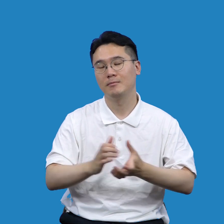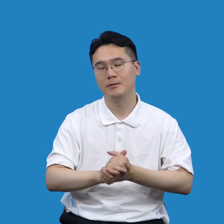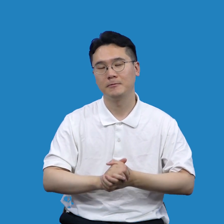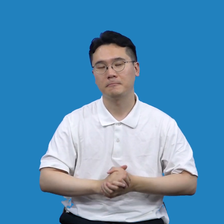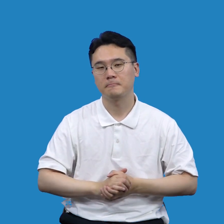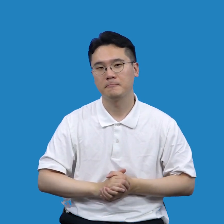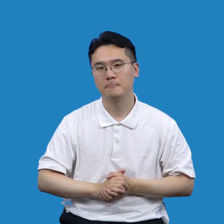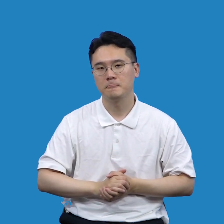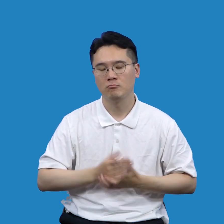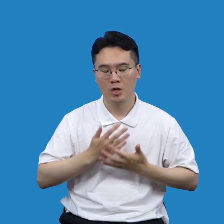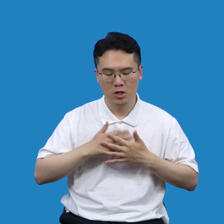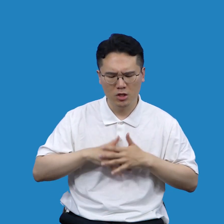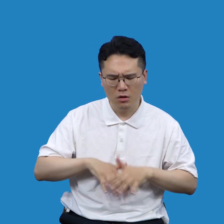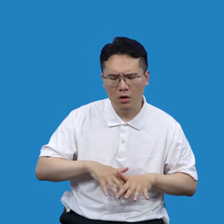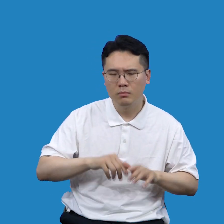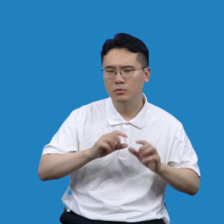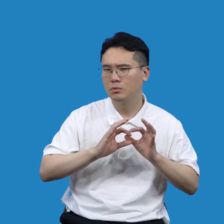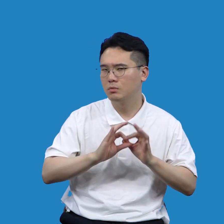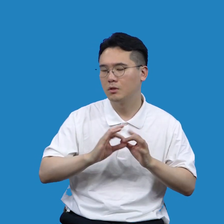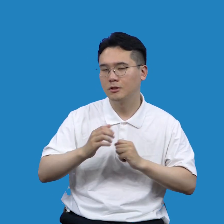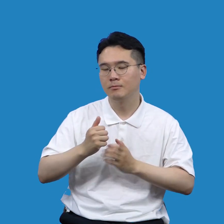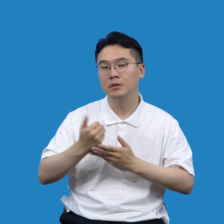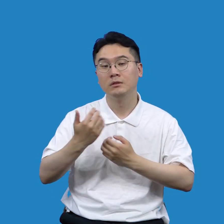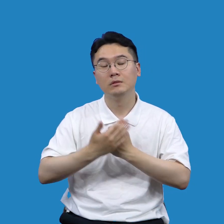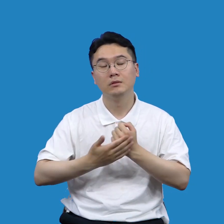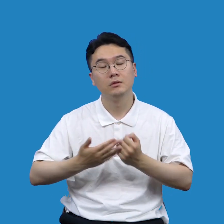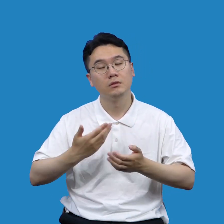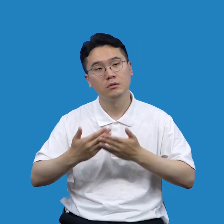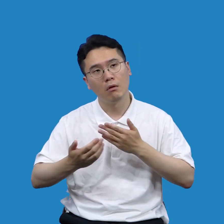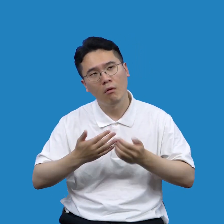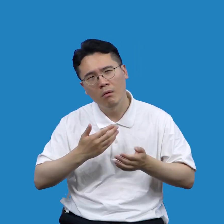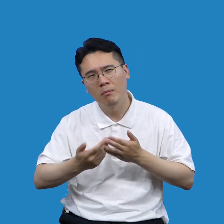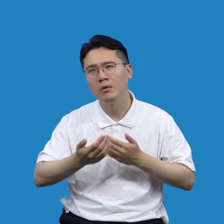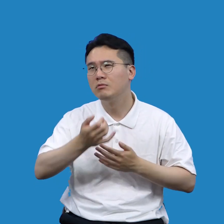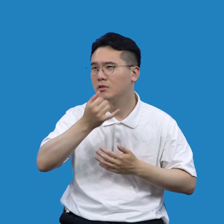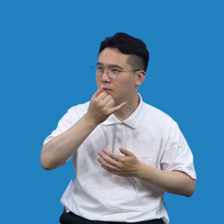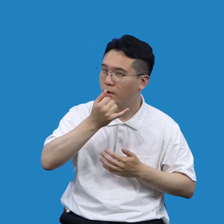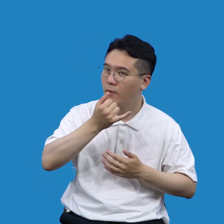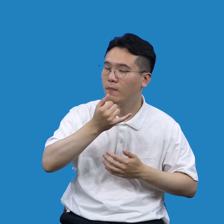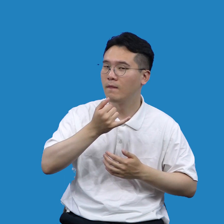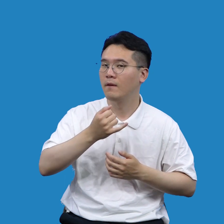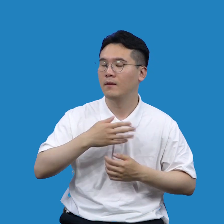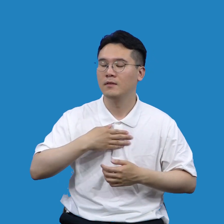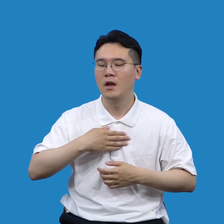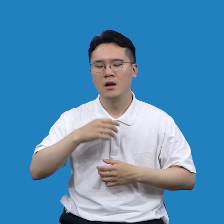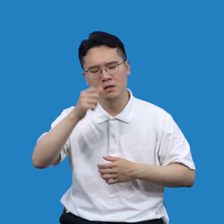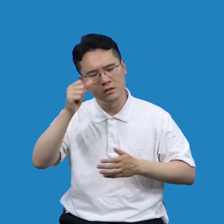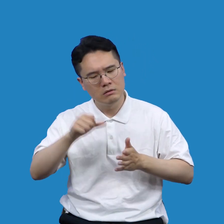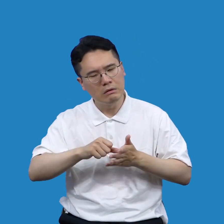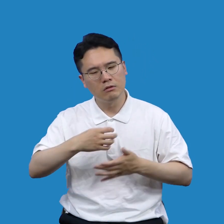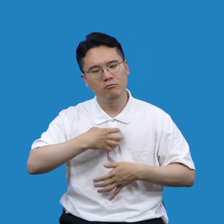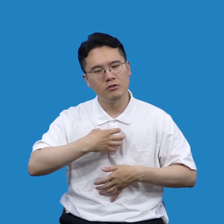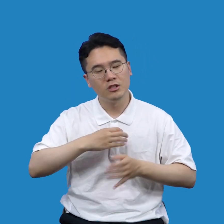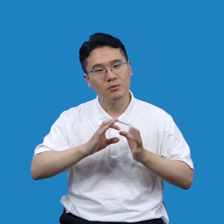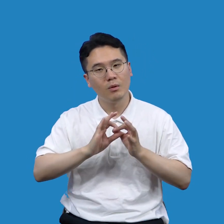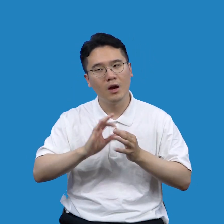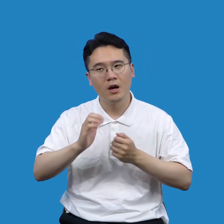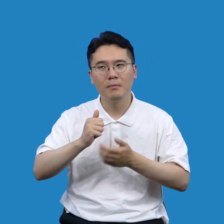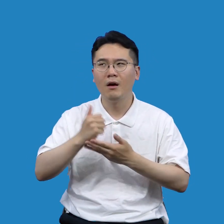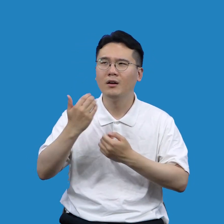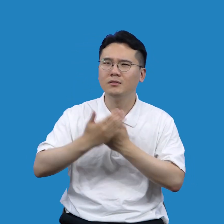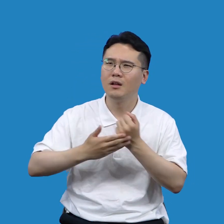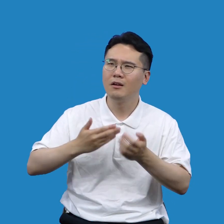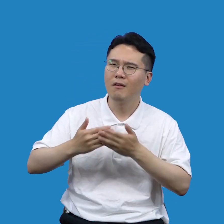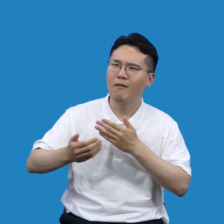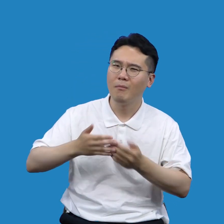이 연약함을 통해서 하나님의 은혜를 경험할 수 있다면, 내 인생의 위기를 통해서도 하나님의 은혜를 경험할 수